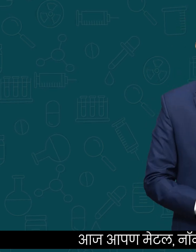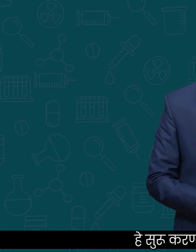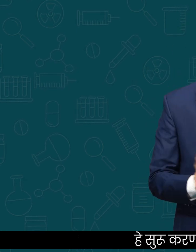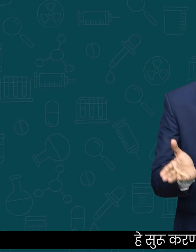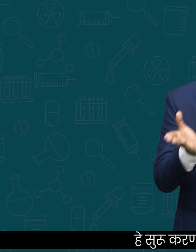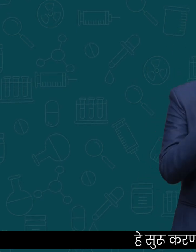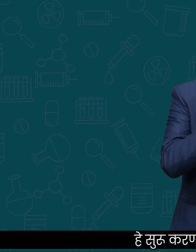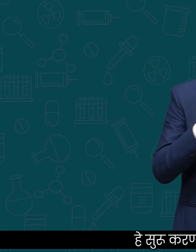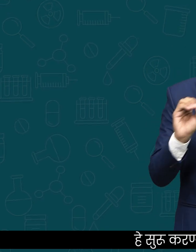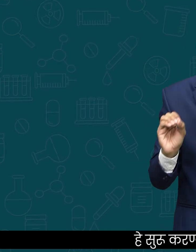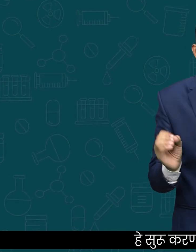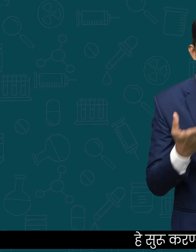हे सुरू करण्याआधी एक रिकॅप घेऊ.